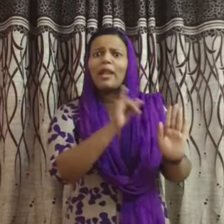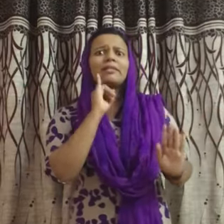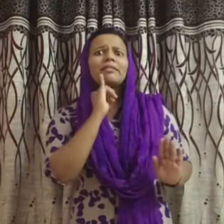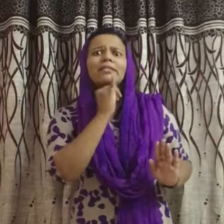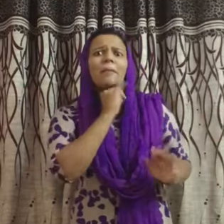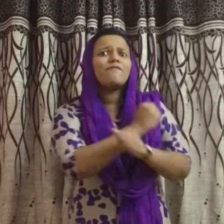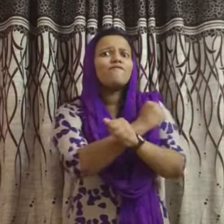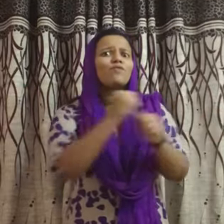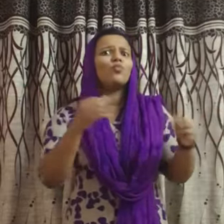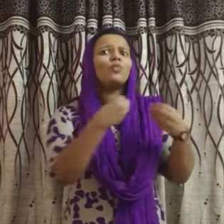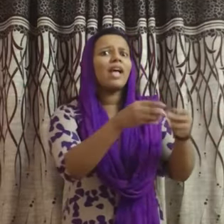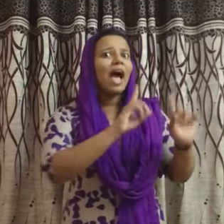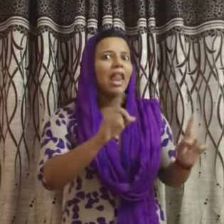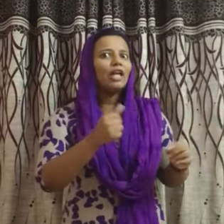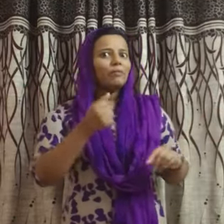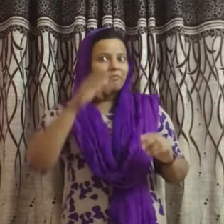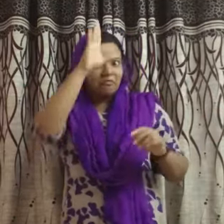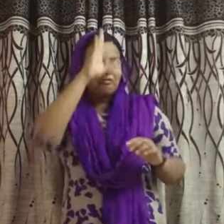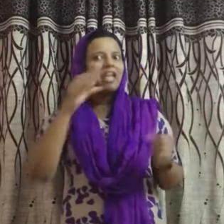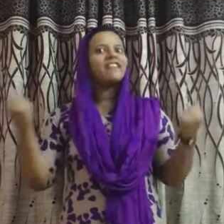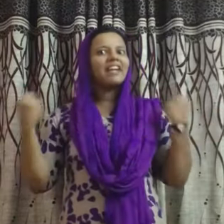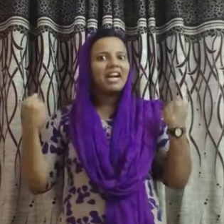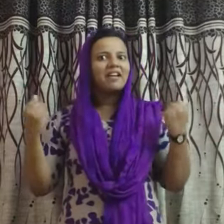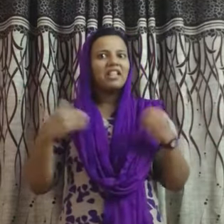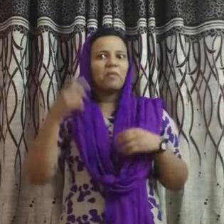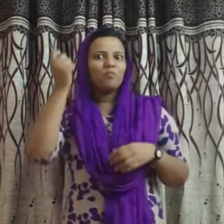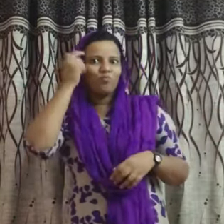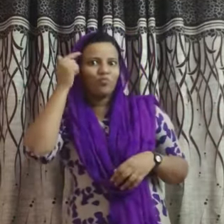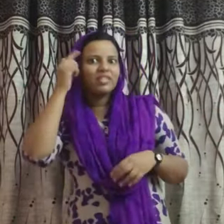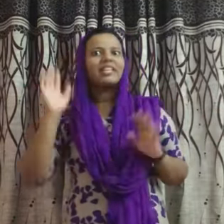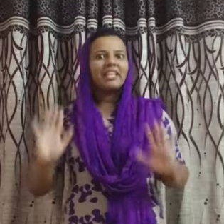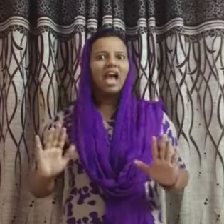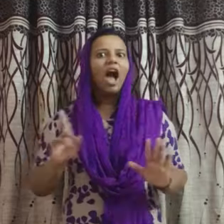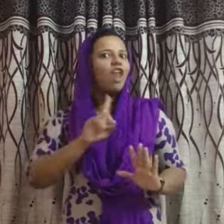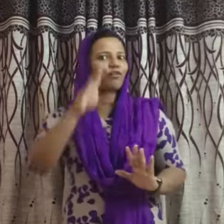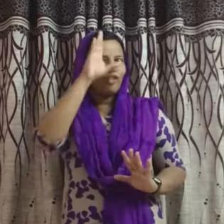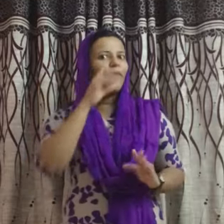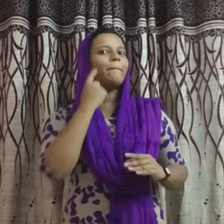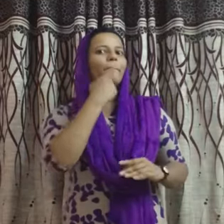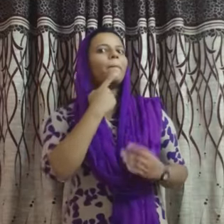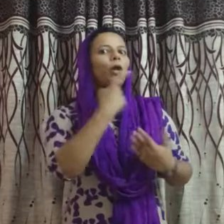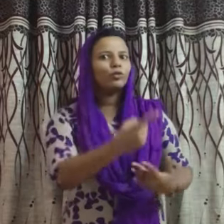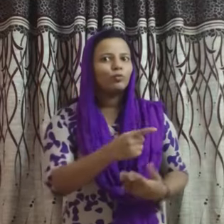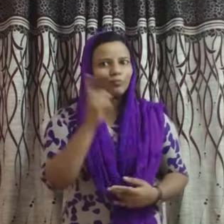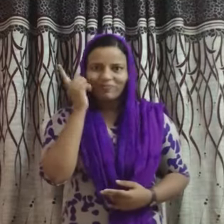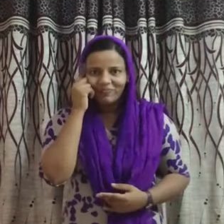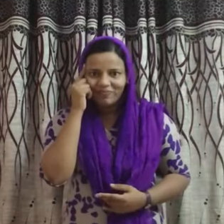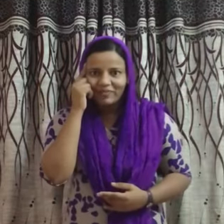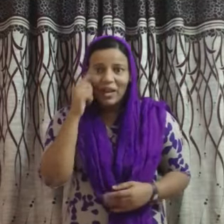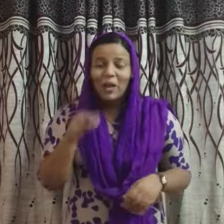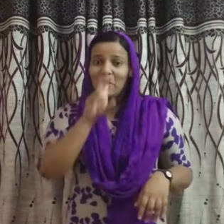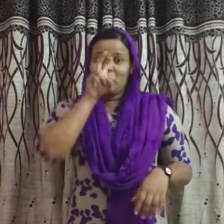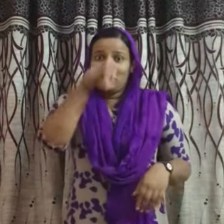നിങ്ങളെ പുറത്തു കൊണ്ടു. എൻ്റെ ശക്തി കൊണ്ടും എൻ്റെ കഴിവ് കൊണ്ടും എൻ്റെ ബുദ്ധി കൊണ്ടും, കർത്താവ് പറയുക, ഞാനാ നിങ്ങളെ കൊണ്ടുവന്ന. അതായത് കഴുകൻ തൻ്റെ